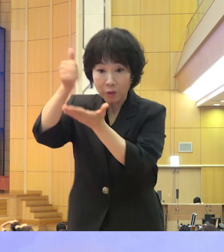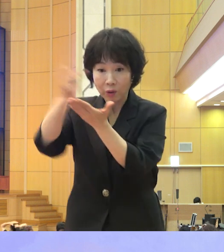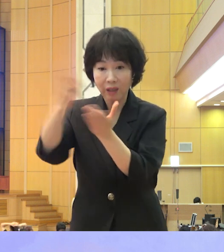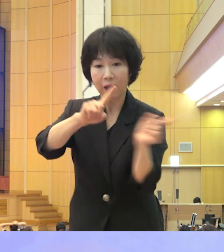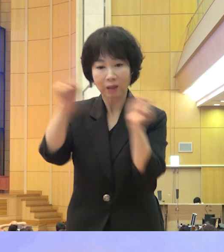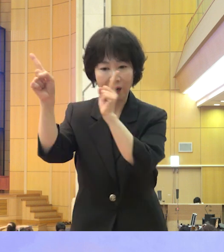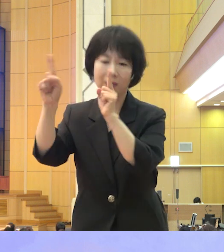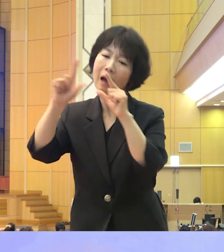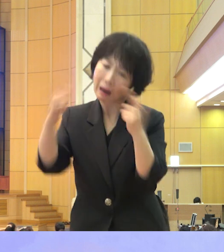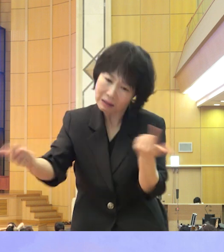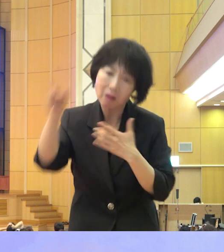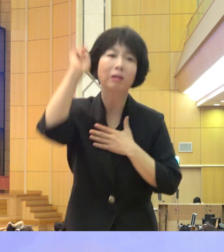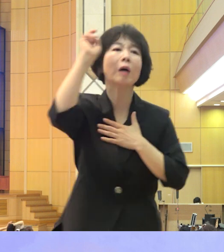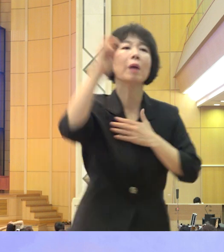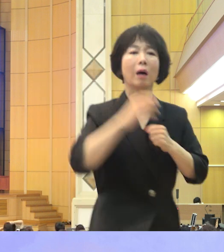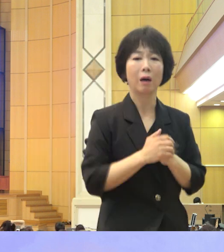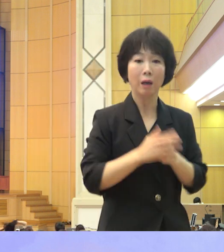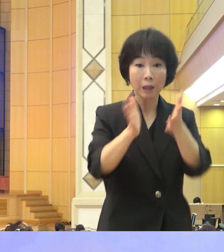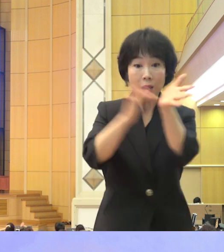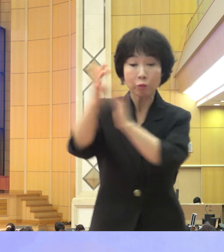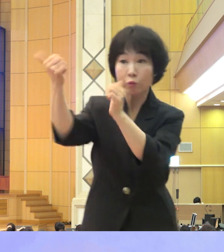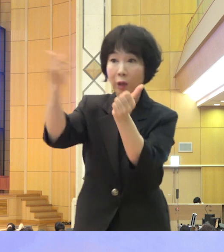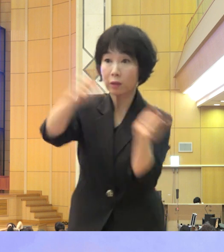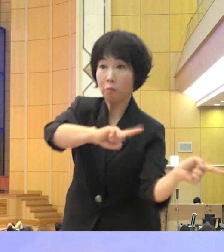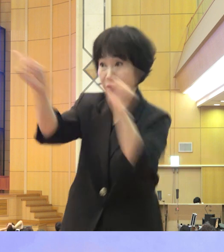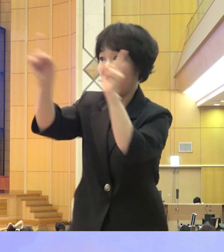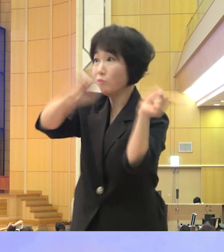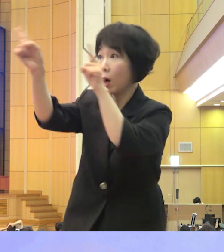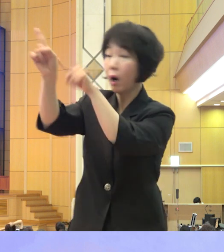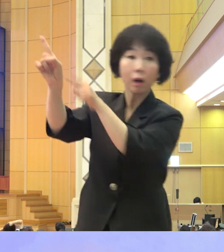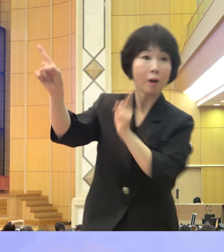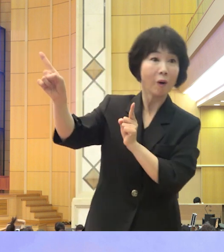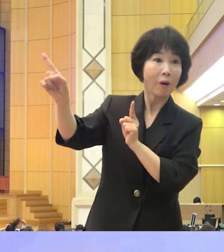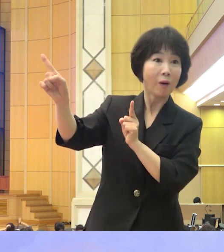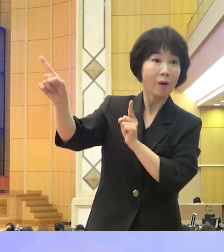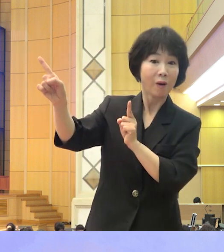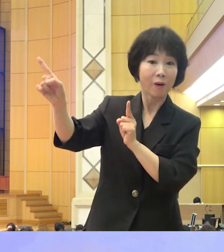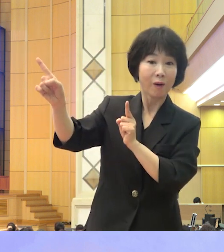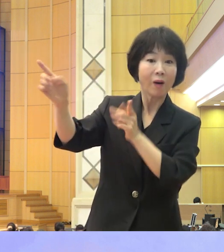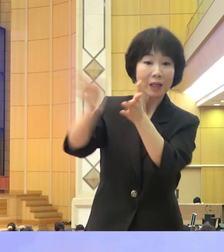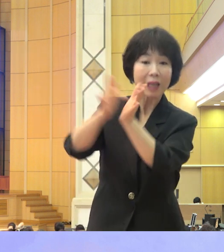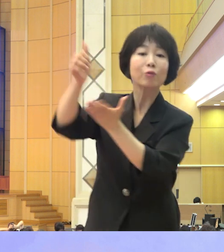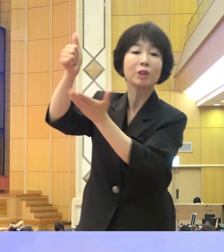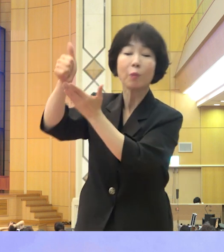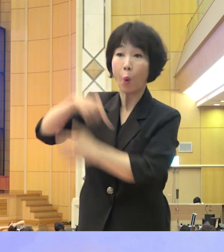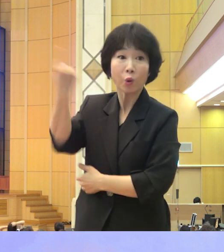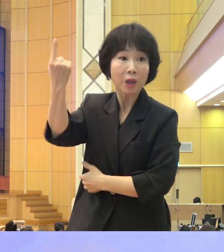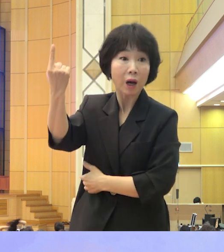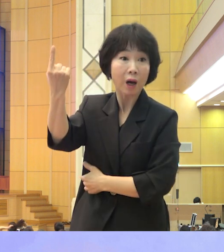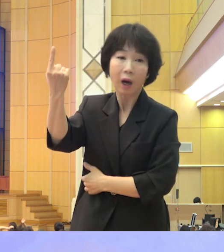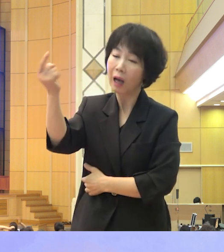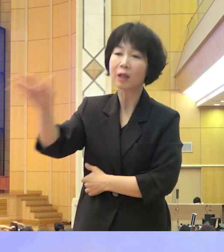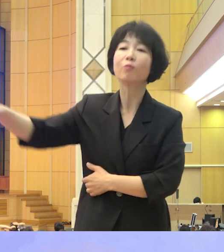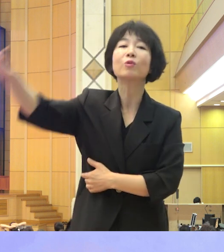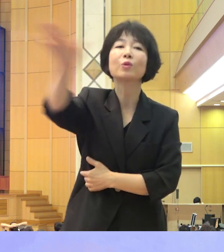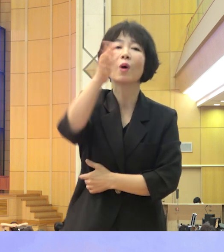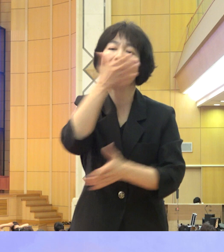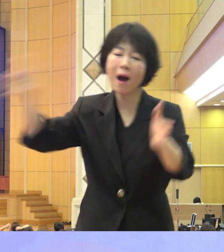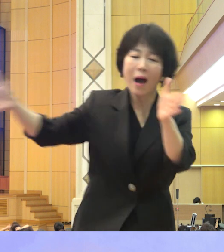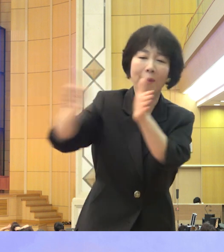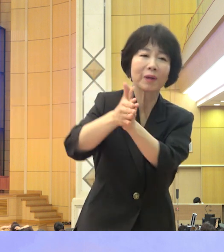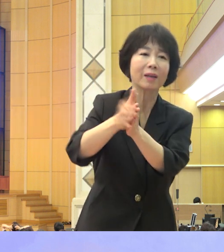살아나지 못하으리라. 예수님이 살아났다는 증거가 바로 예수님만 죽었다가 살아나는 것이